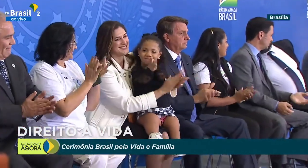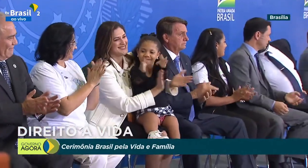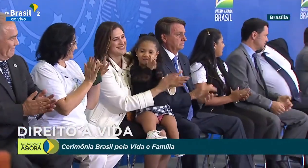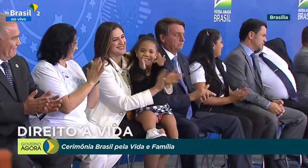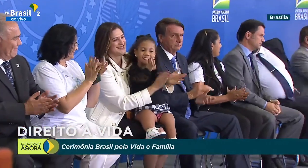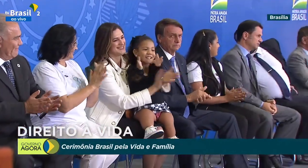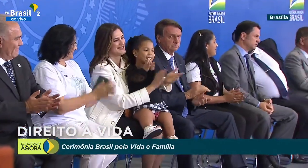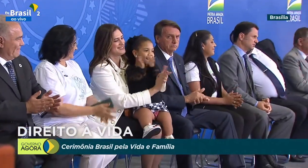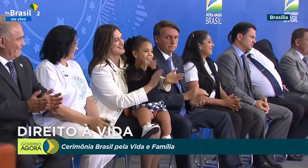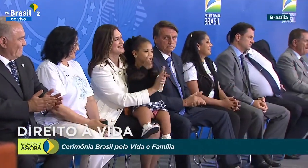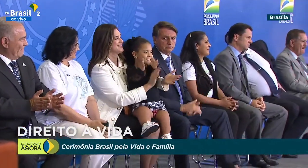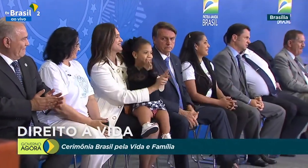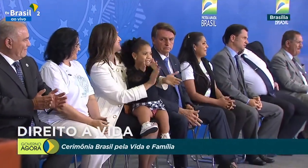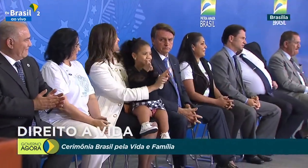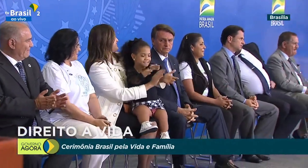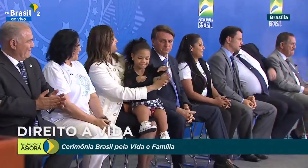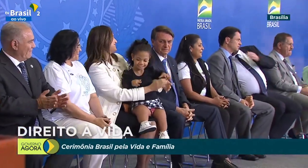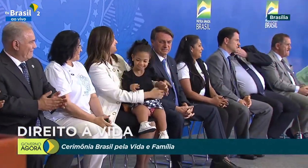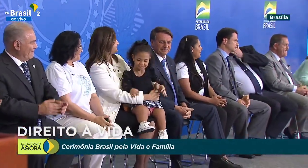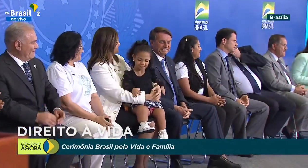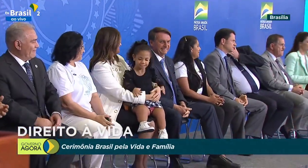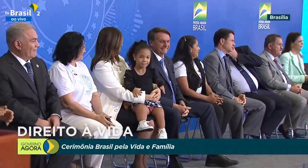E aí